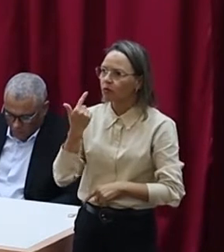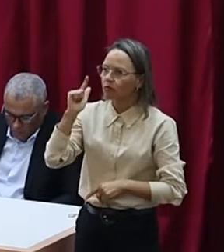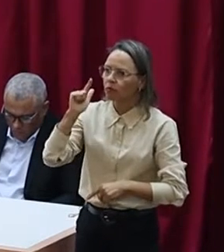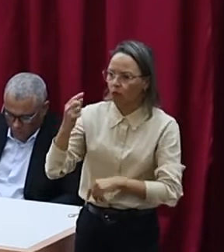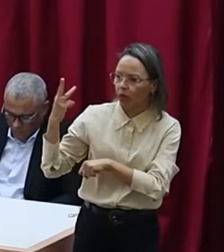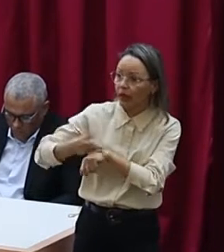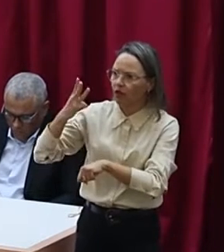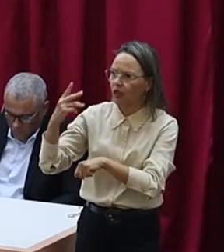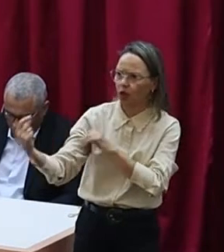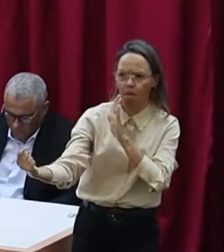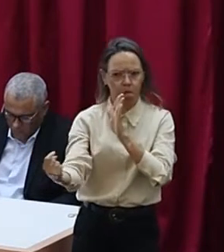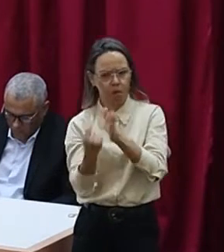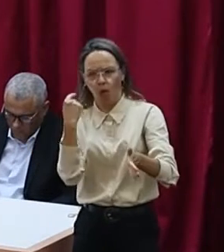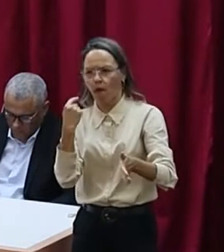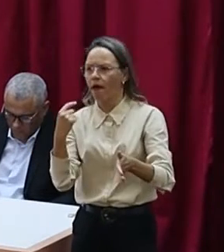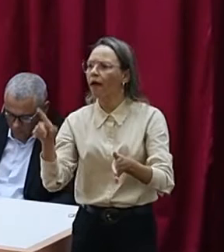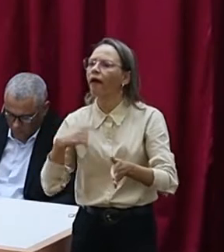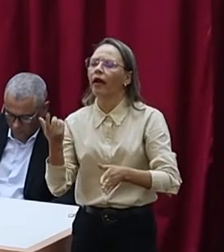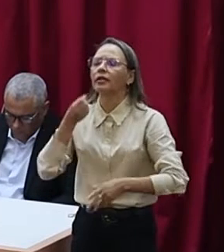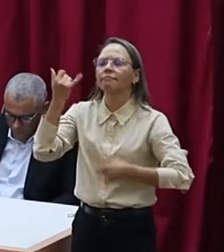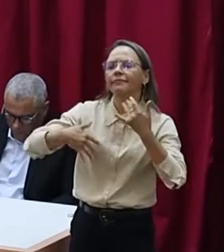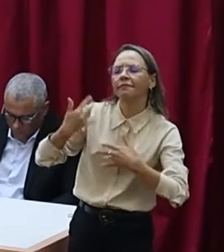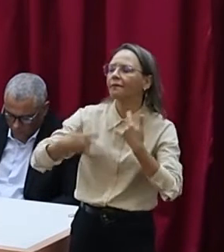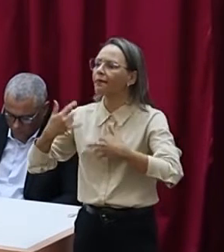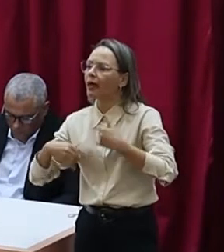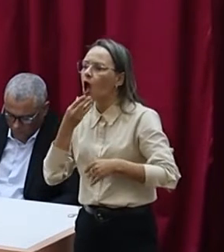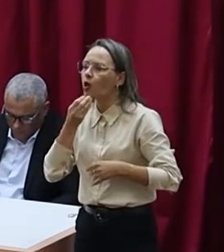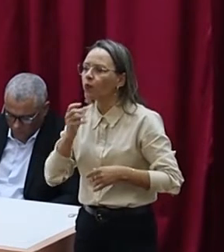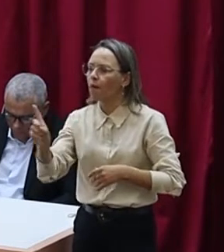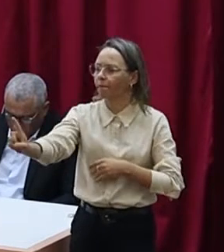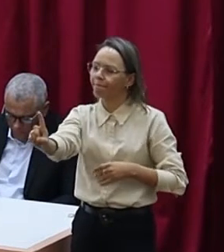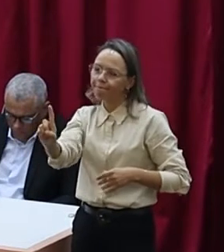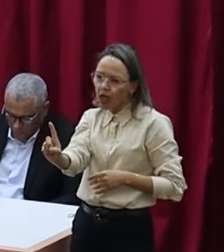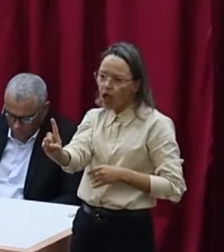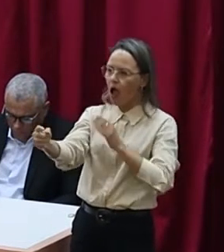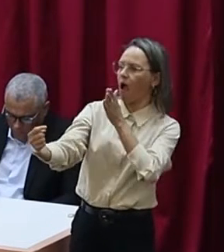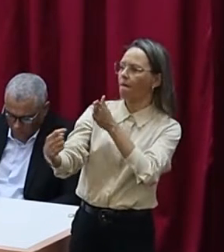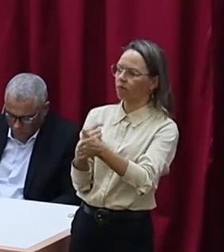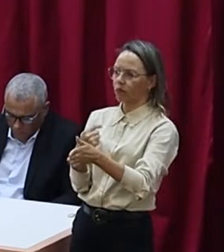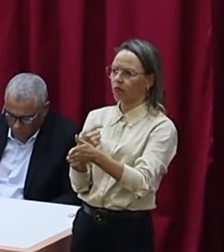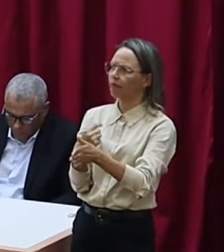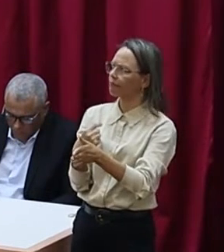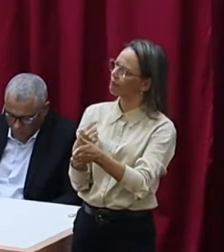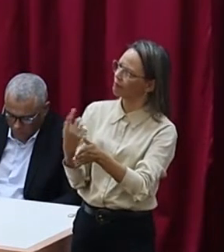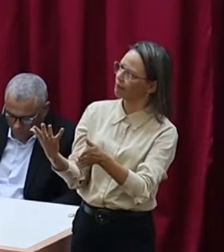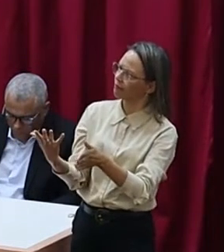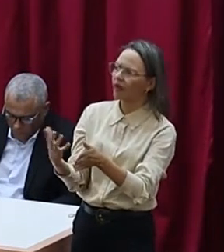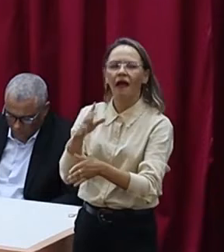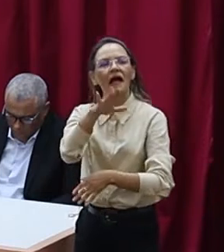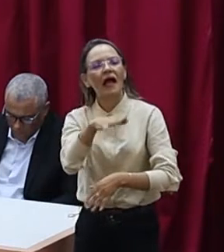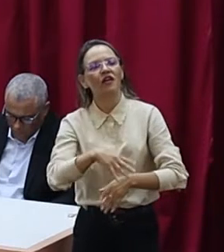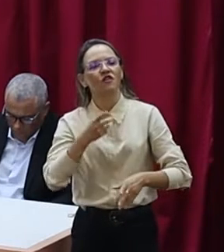de interrupção, que é a próxima, em que ela está falando, e aí tem um homem que a interrompe aí, né, e fala